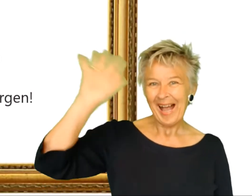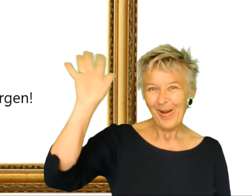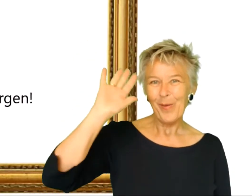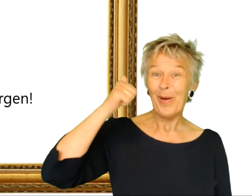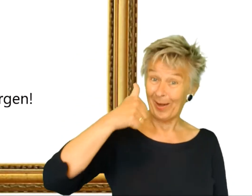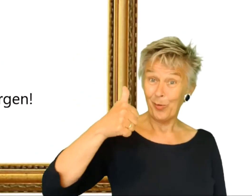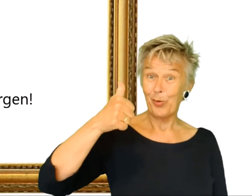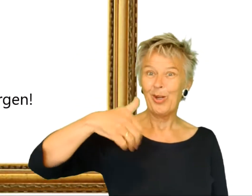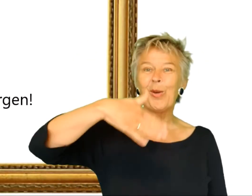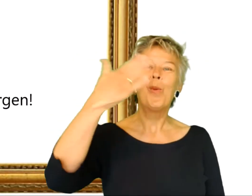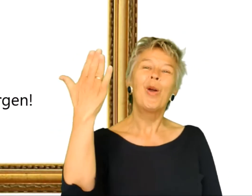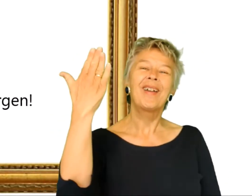Hallo en goeiemorgen.